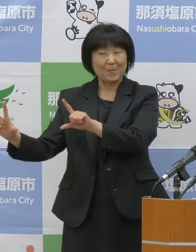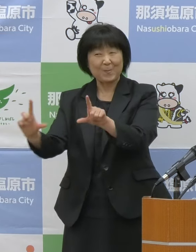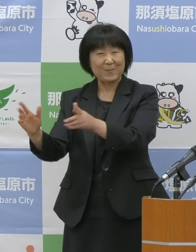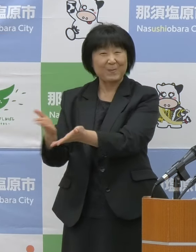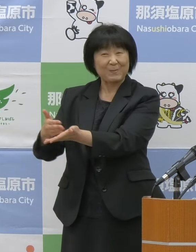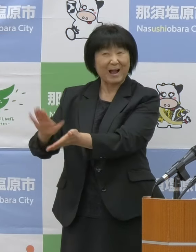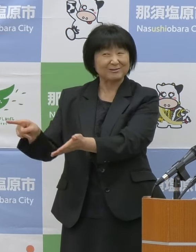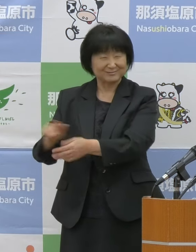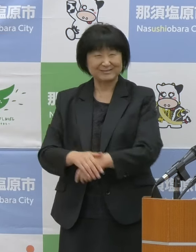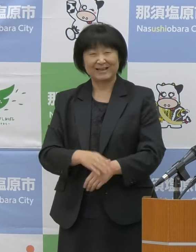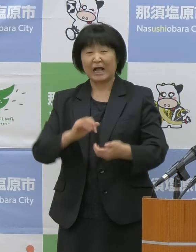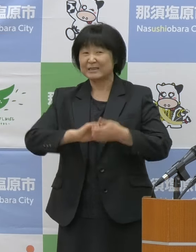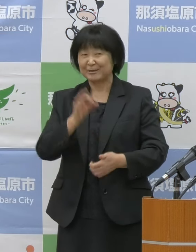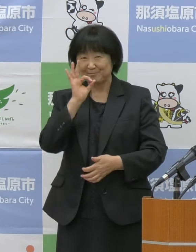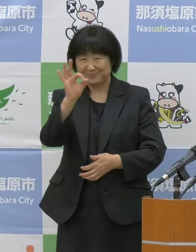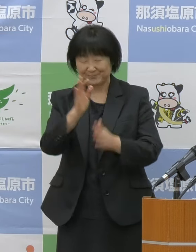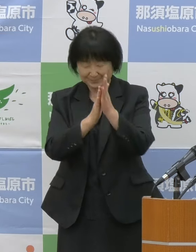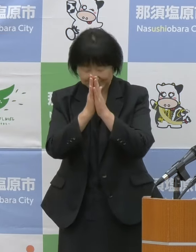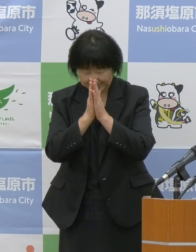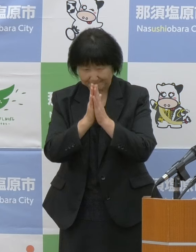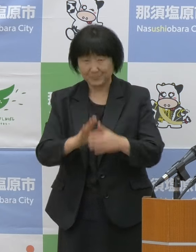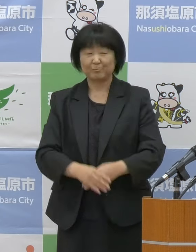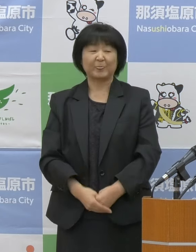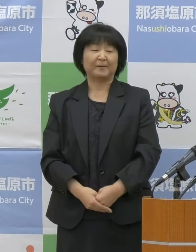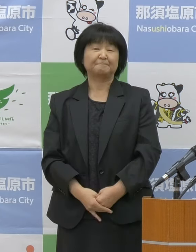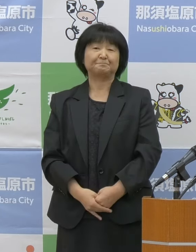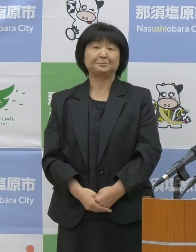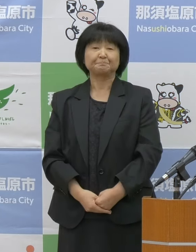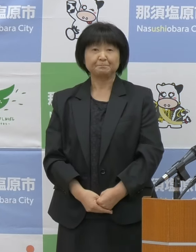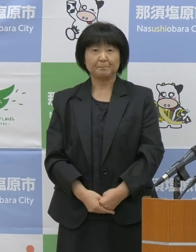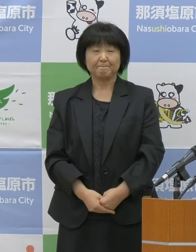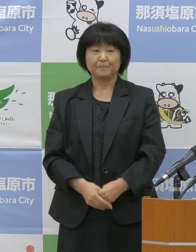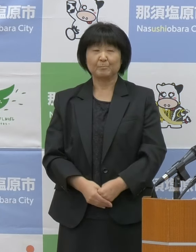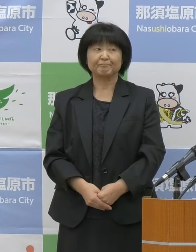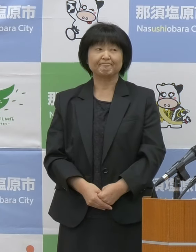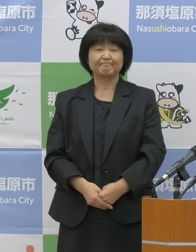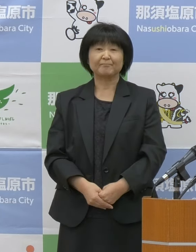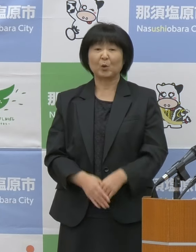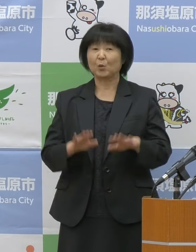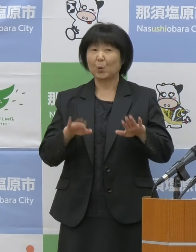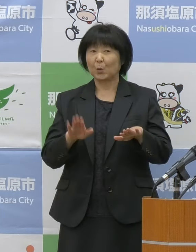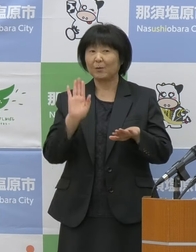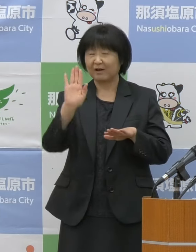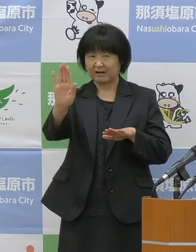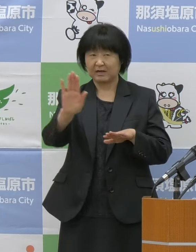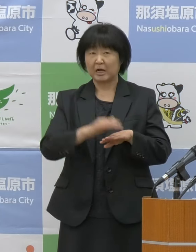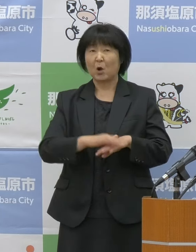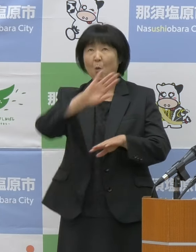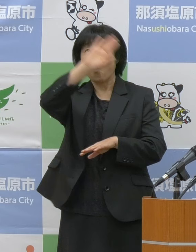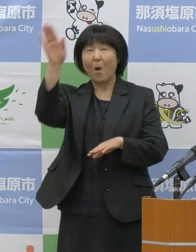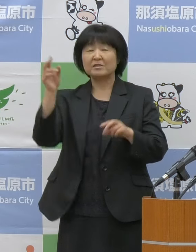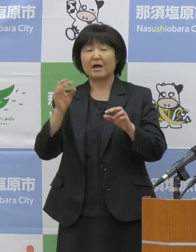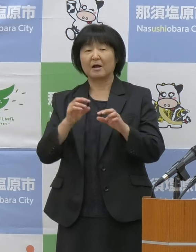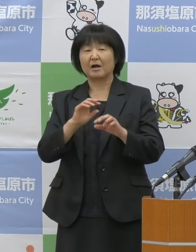一見の価値があると思いますので、ぜひご覧いただければなというふうに思っております。また本日からウェザーニュ